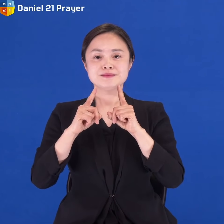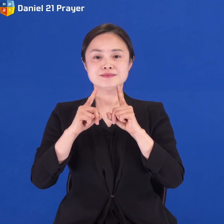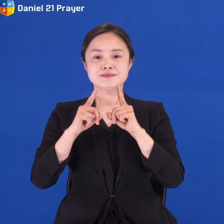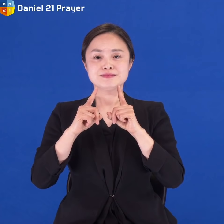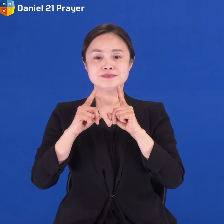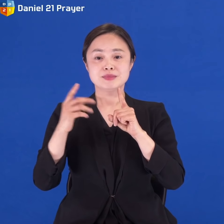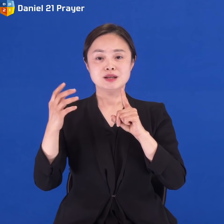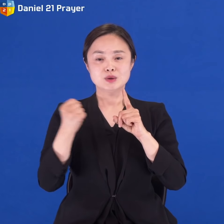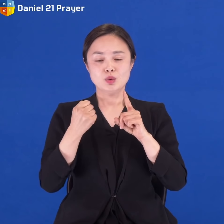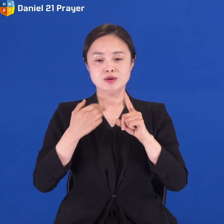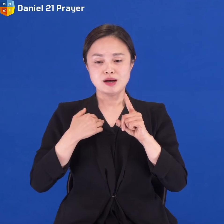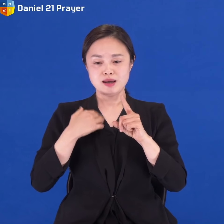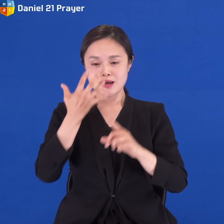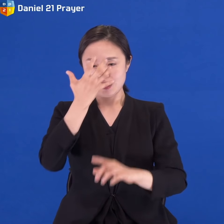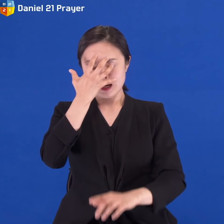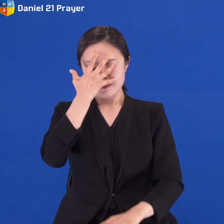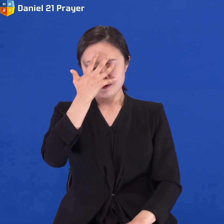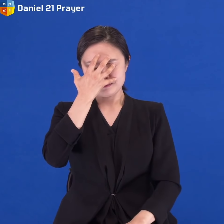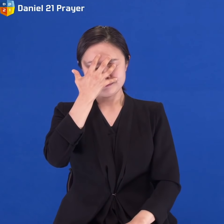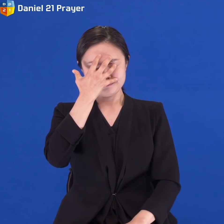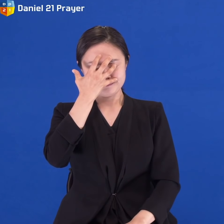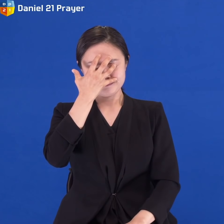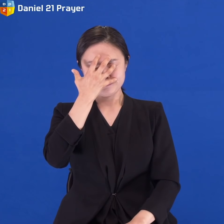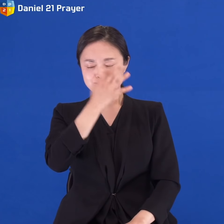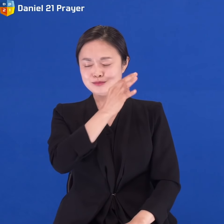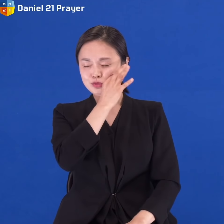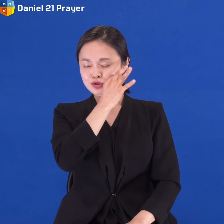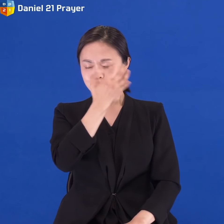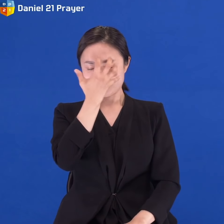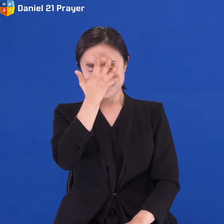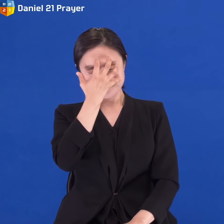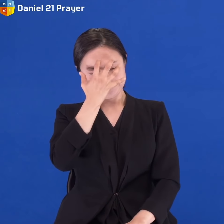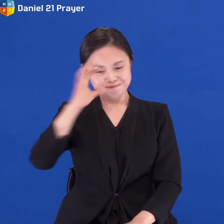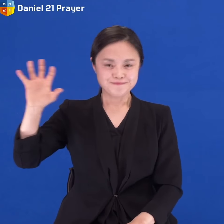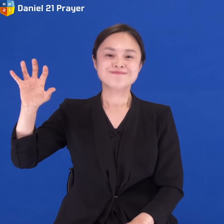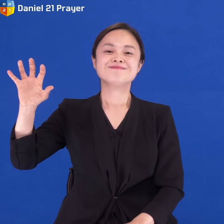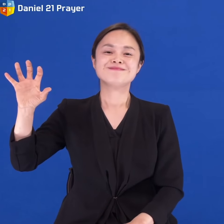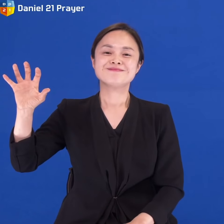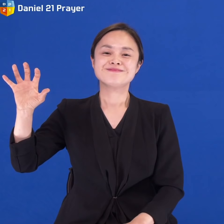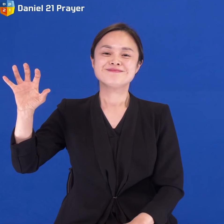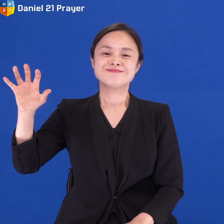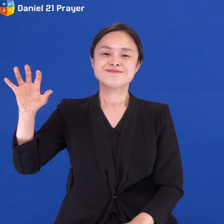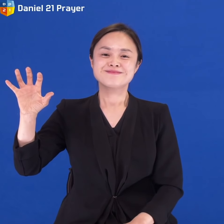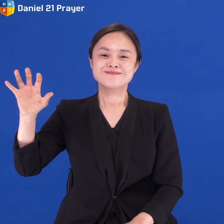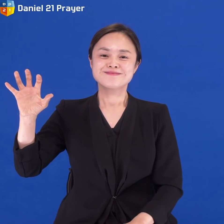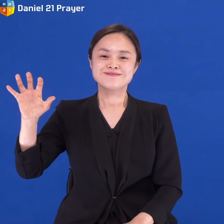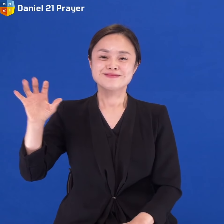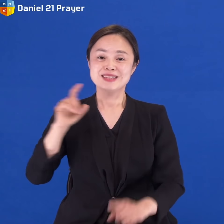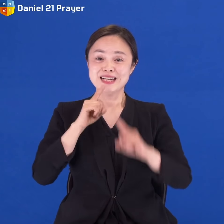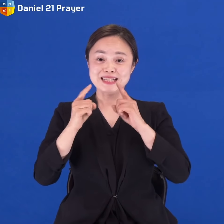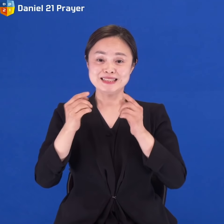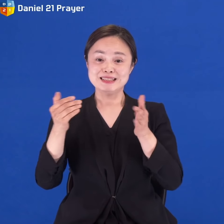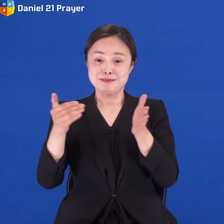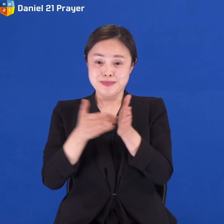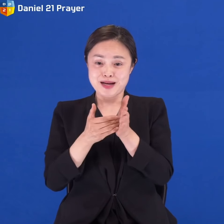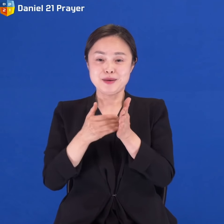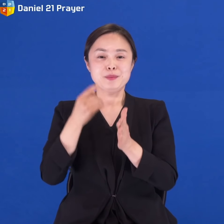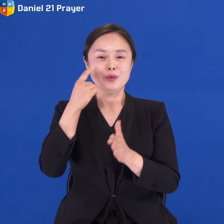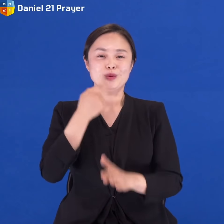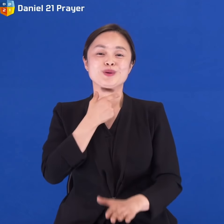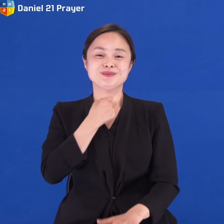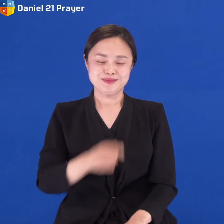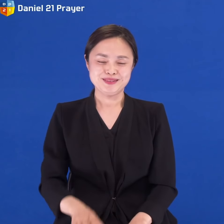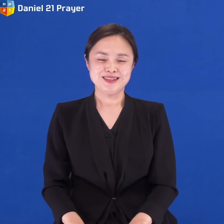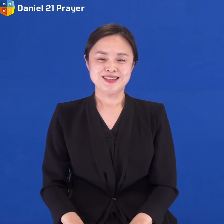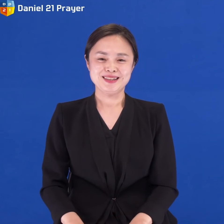부끄러운 가면을 벗고 부끄러운 간증을 마치면서 고린도후서 5장 17절로 제가